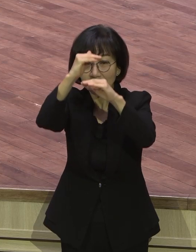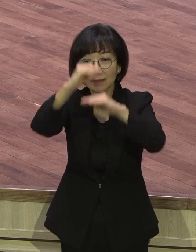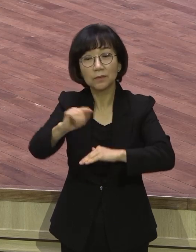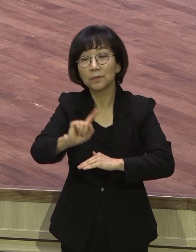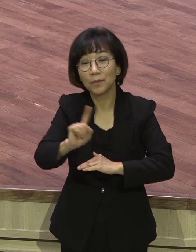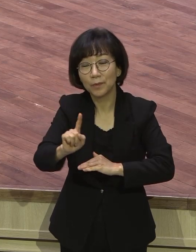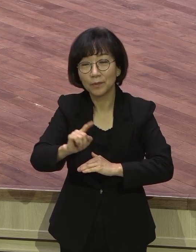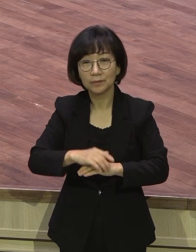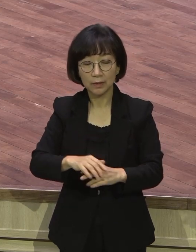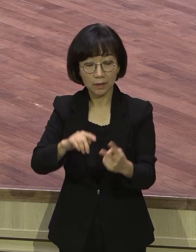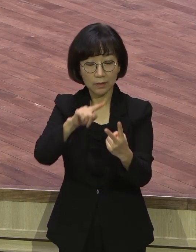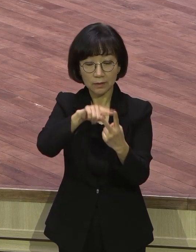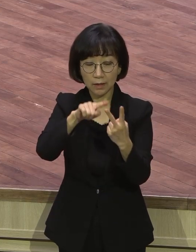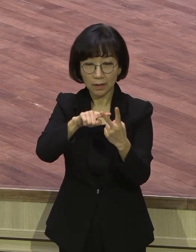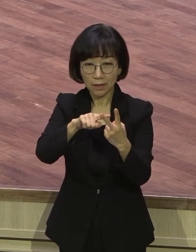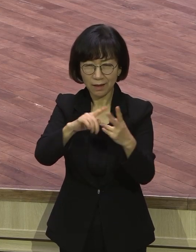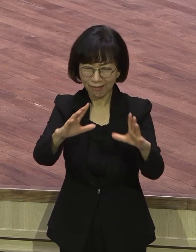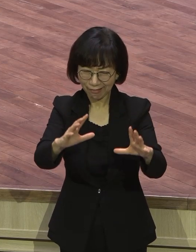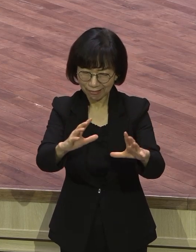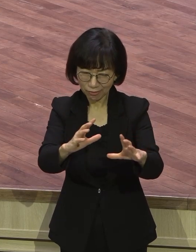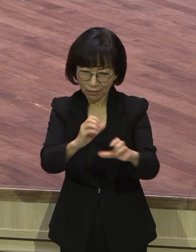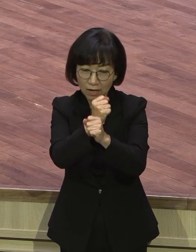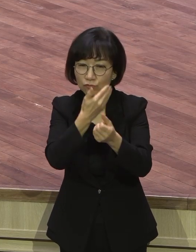이 두 가지 사건의 핵심 기도예요.